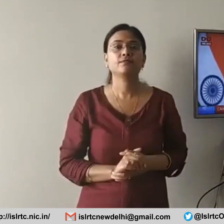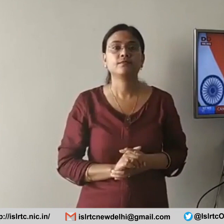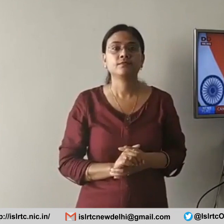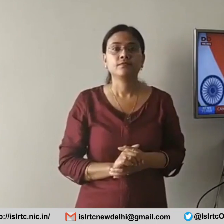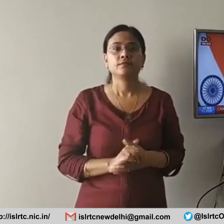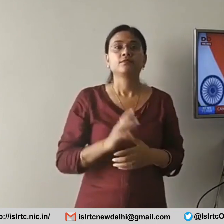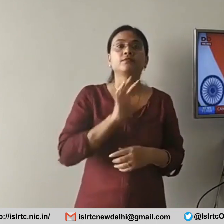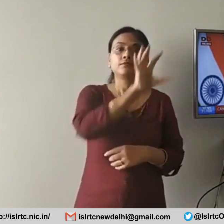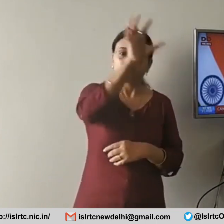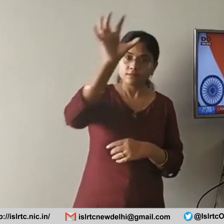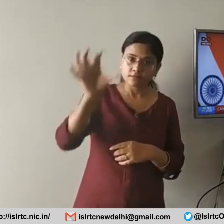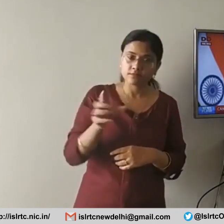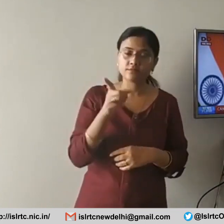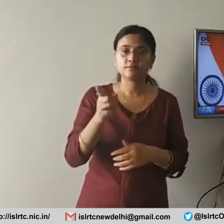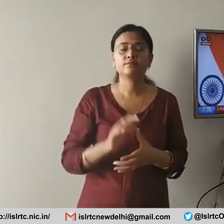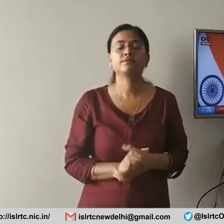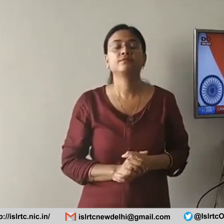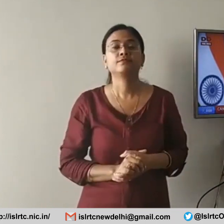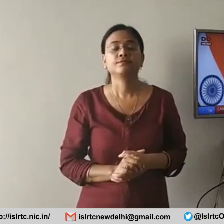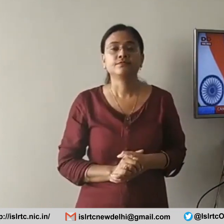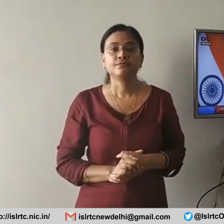उन देशों में